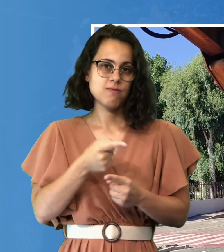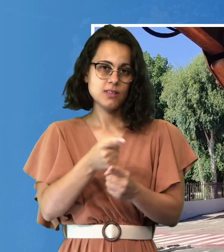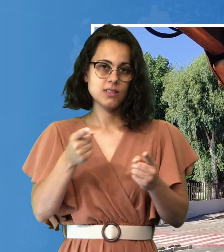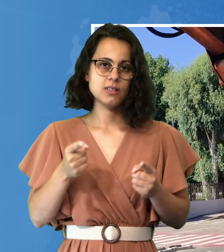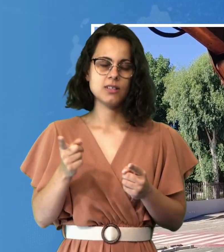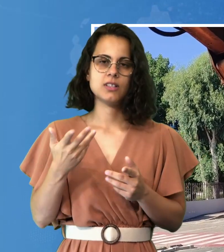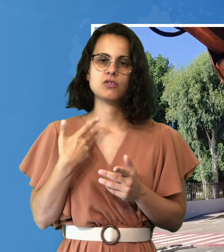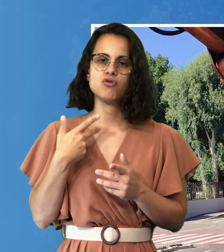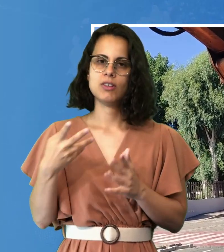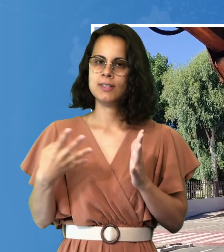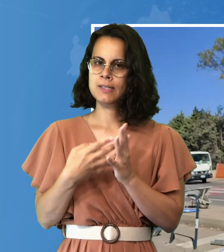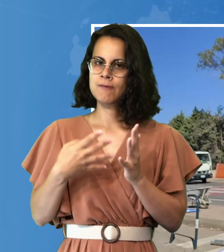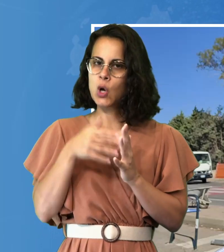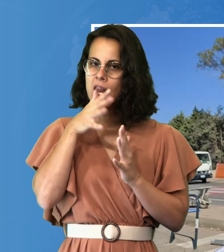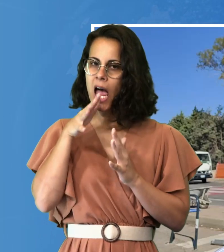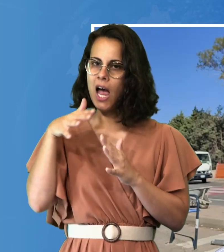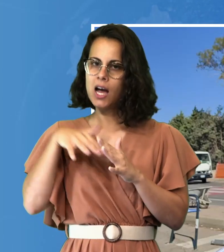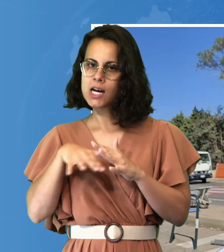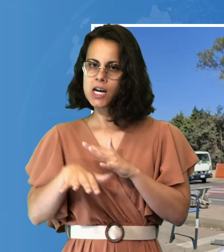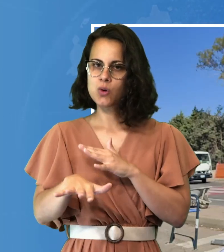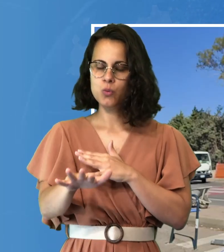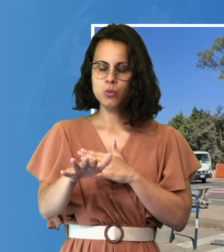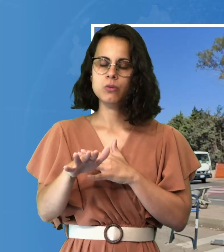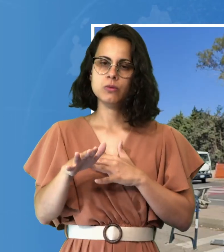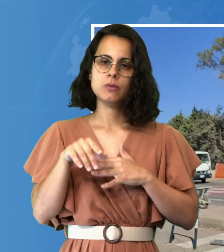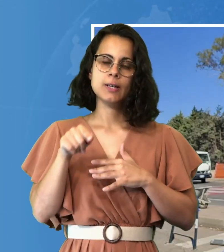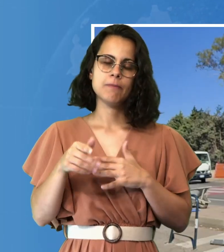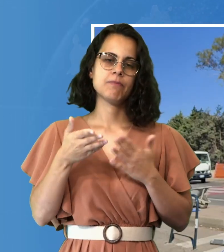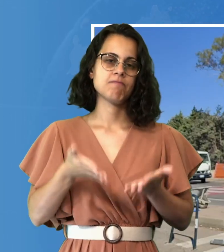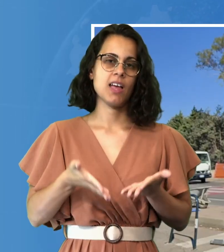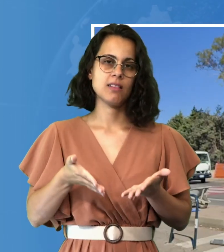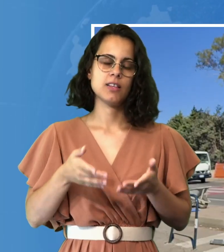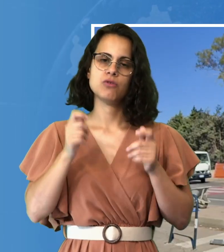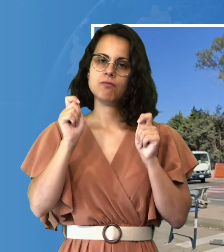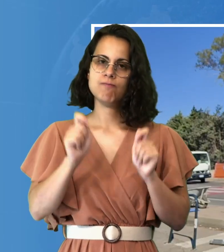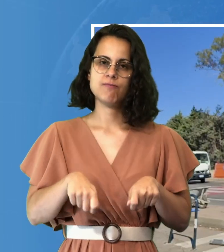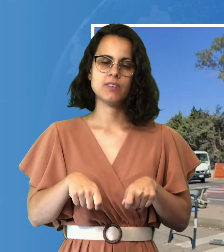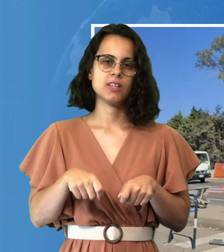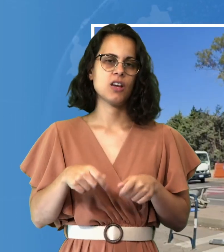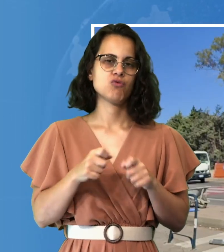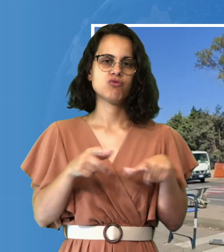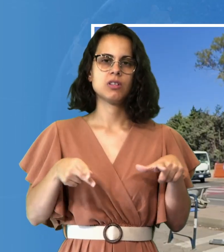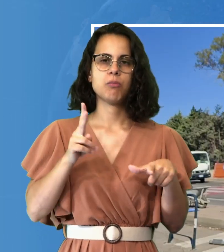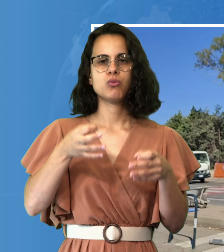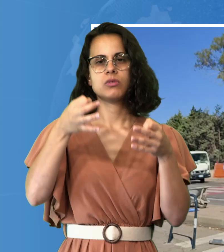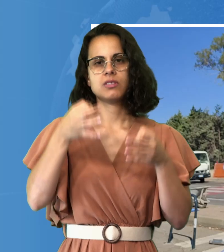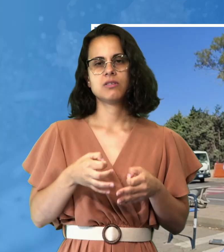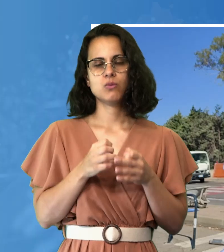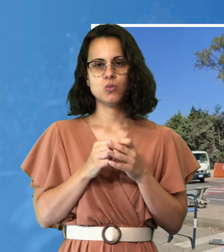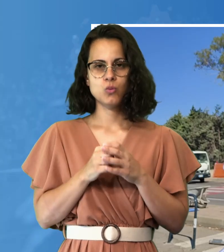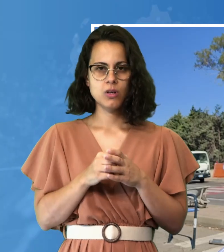'impossibilità di diffusso delle acque e da oggi la città sarà ancora più sicura di quanto